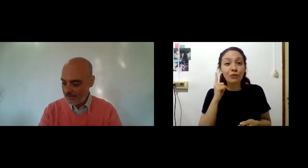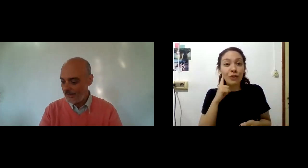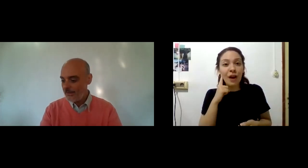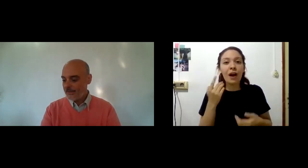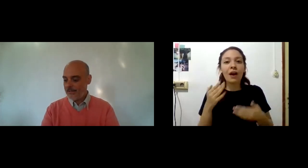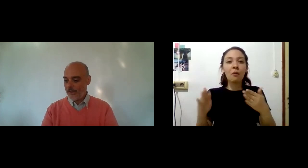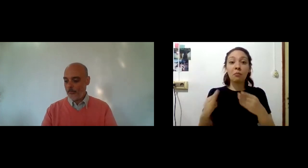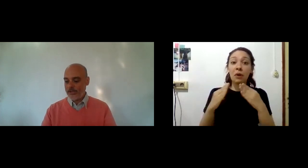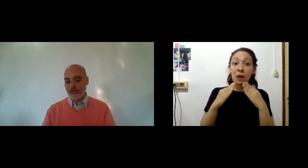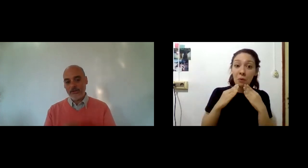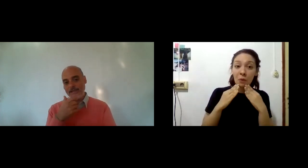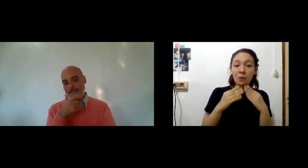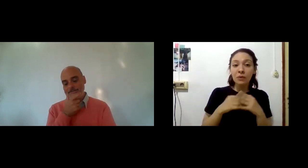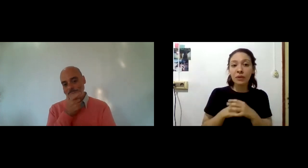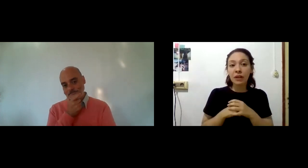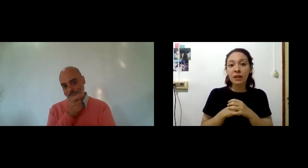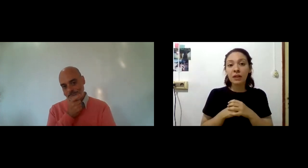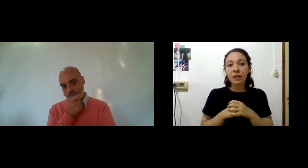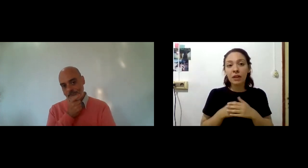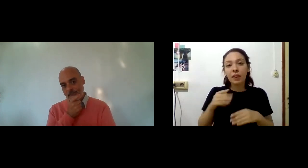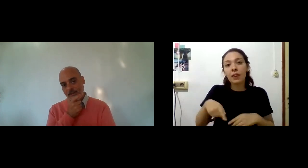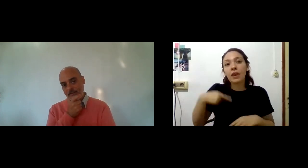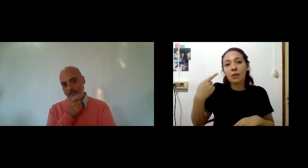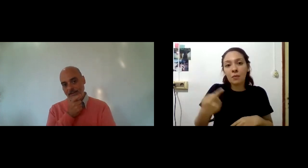preguntarme, etcétera. Quería hablar un poquito del